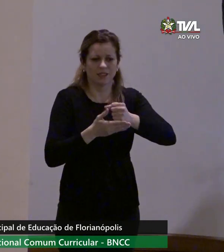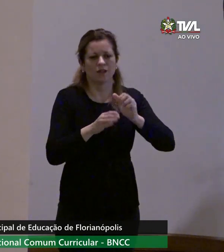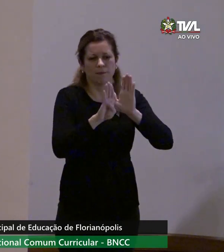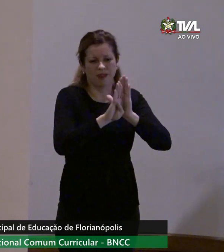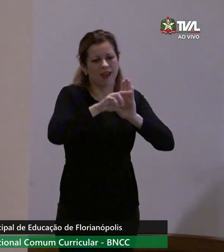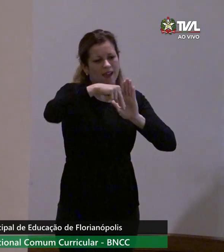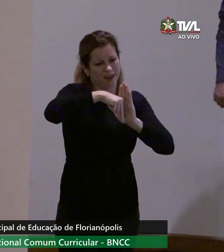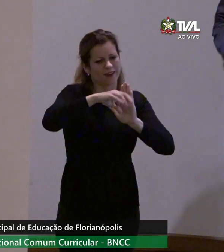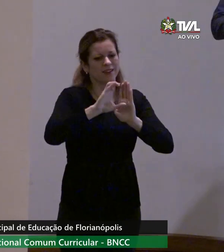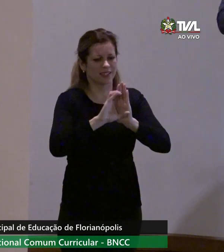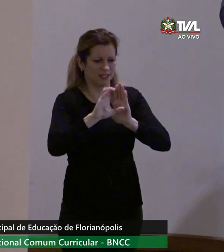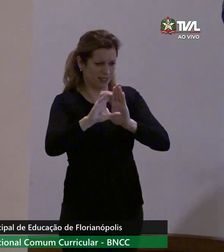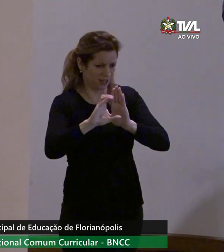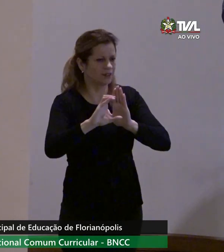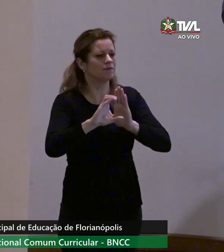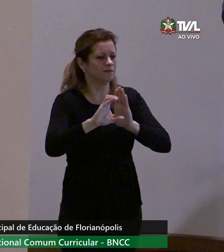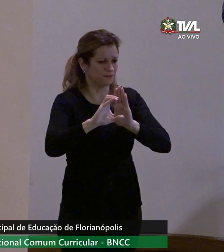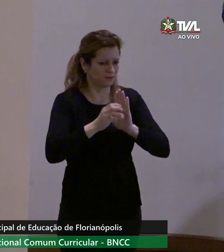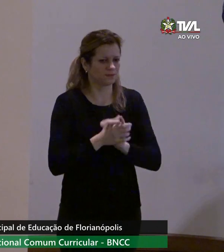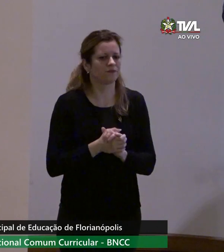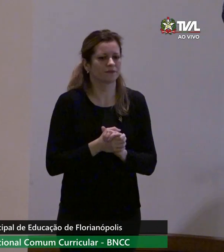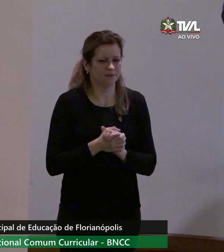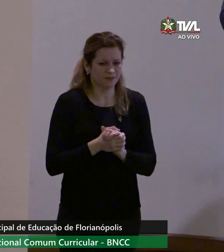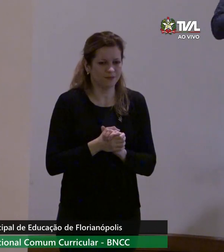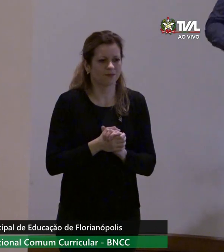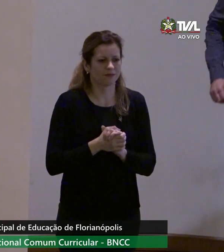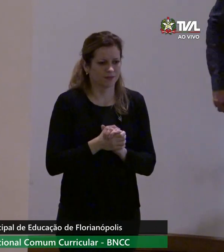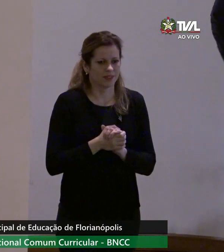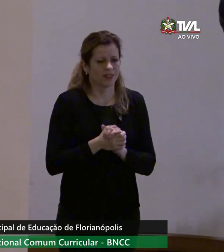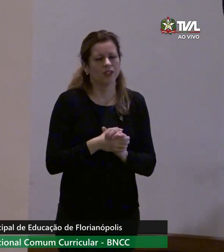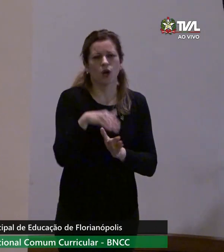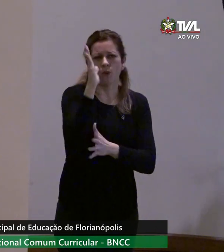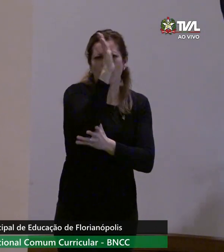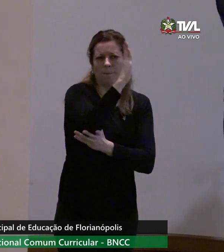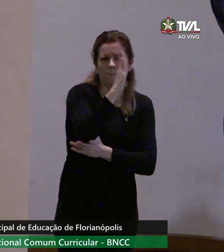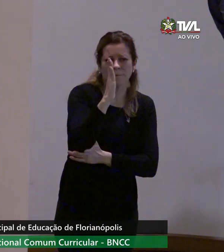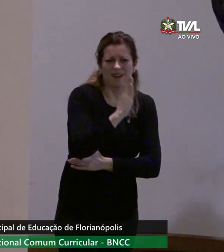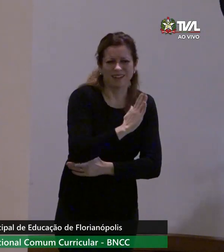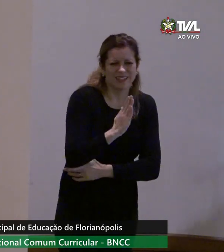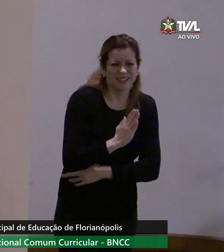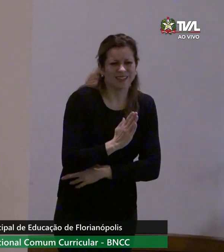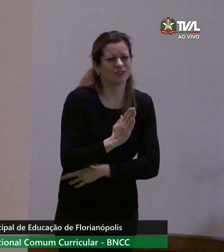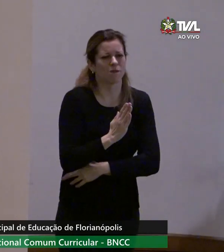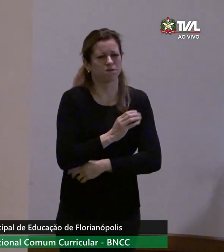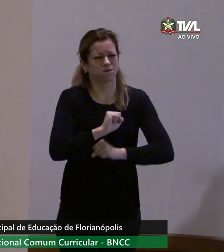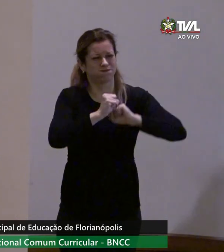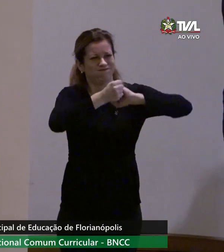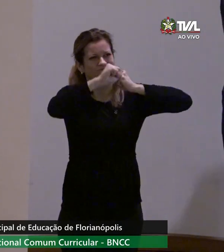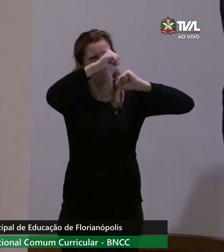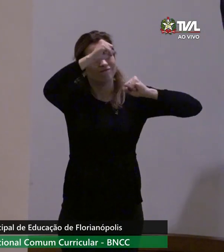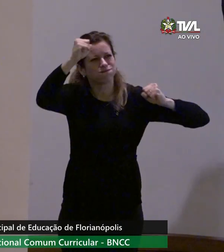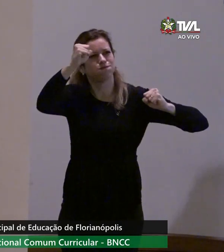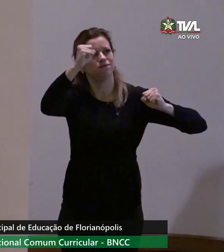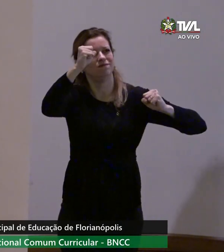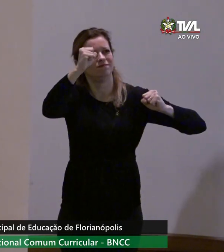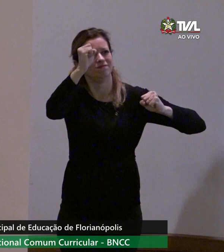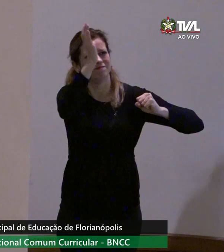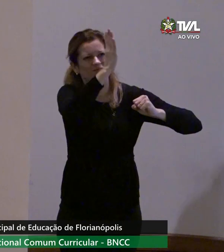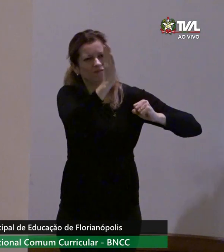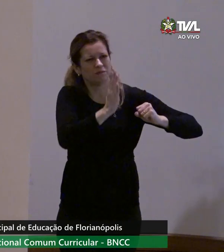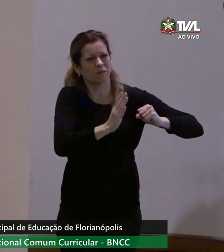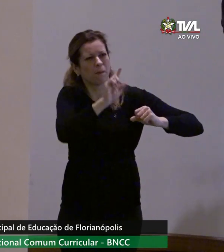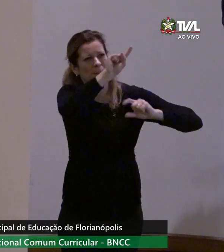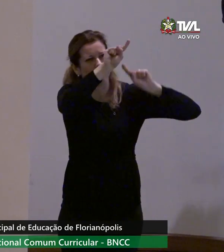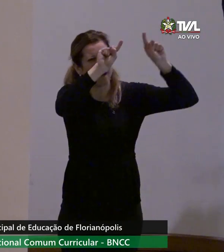curricular de um país que é grande em tamanho grande em extensão